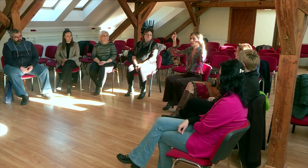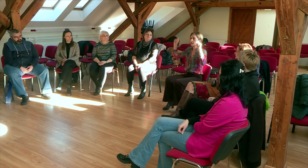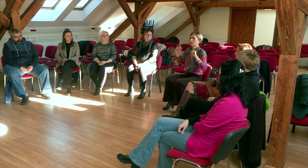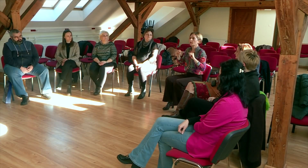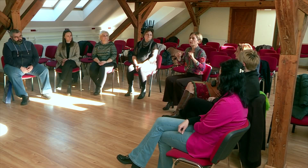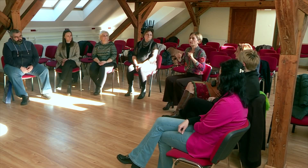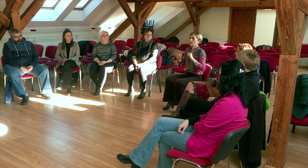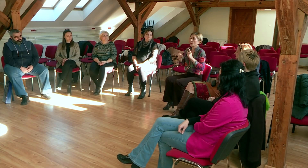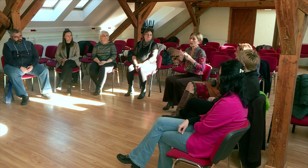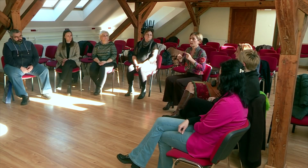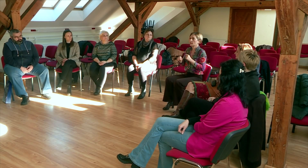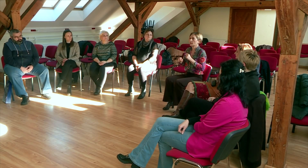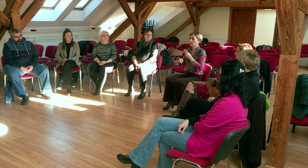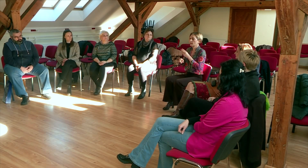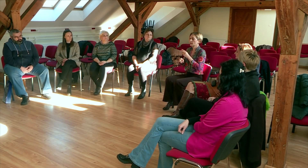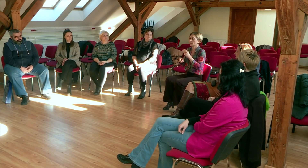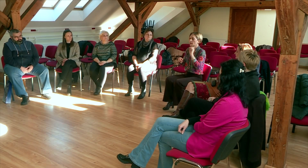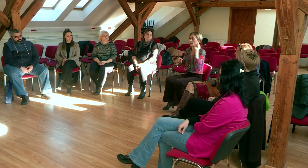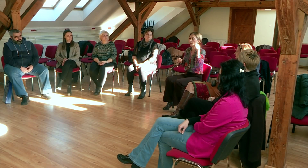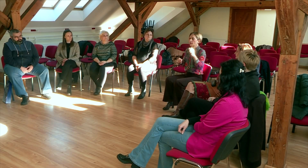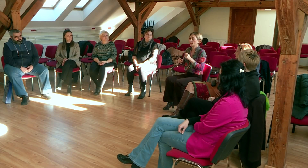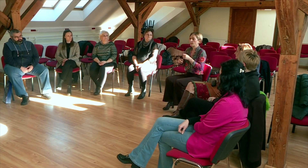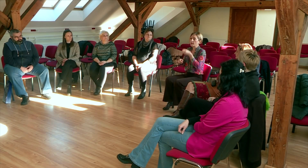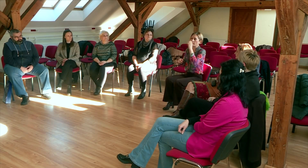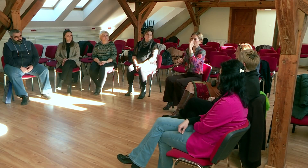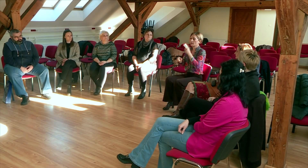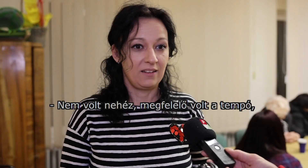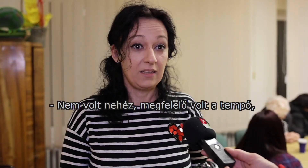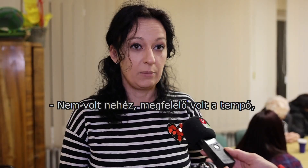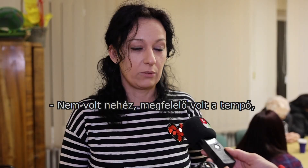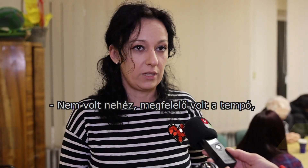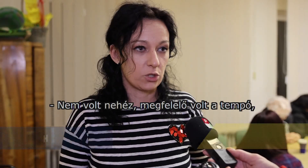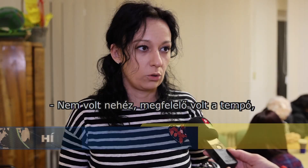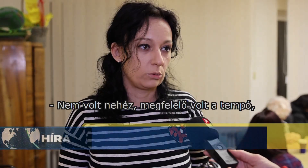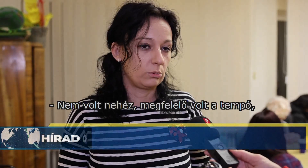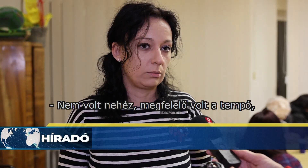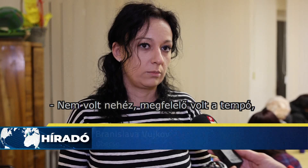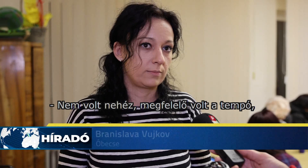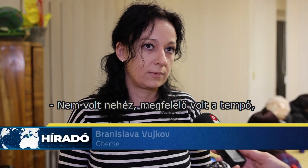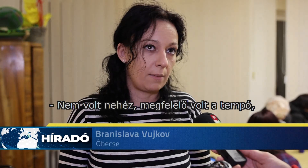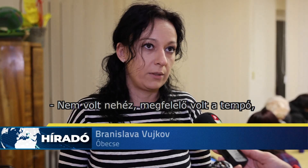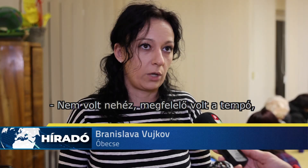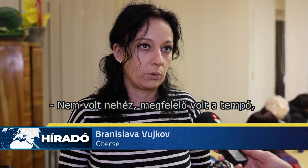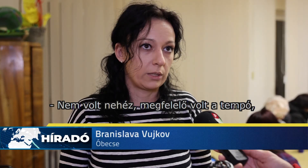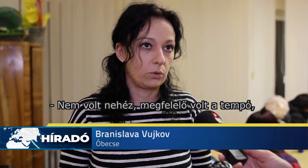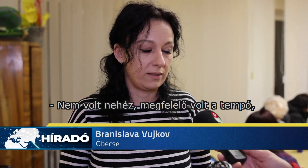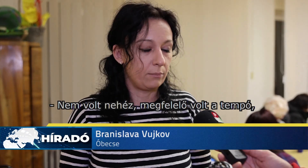résztvevők kedden egy vizgán tettek tanúbizonyságot a tudásukról bil taman onako nekako tempo